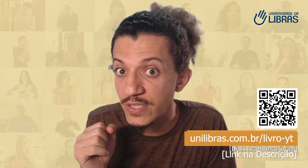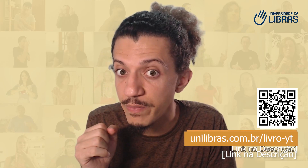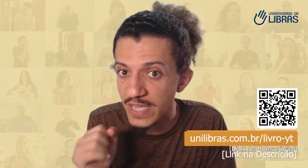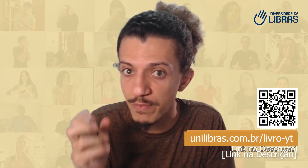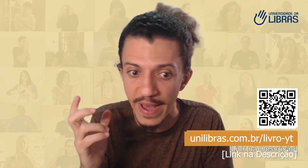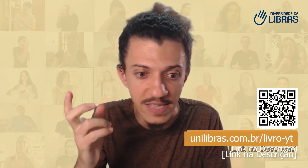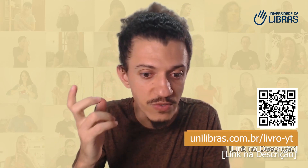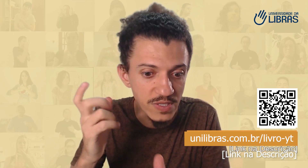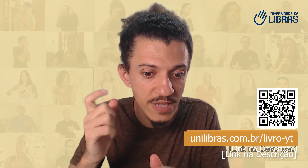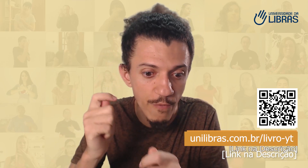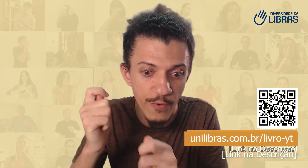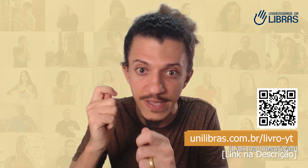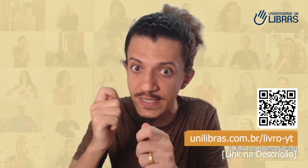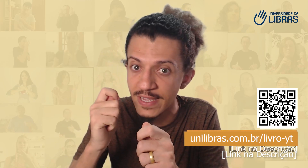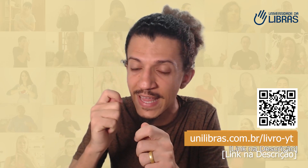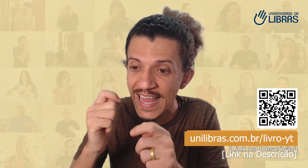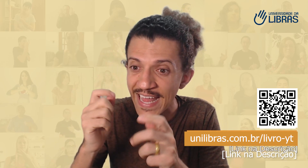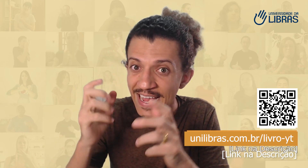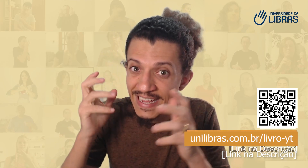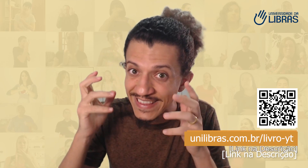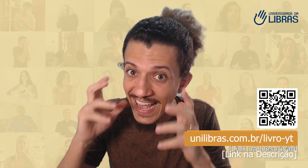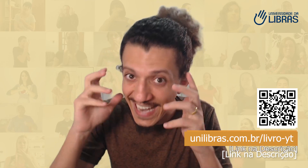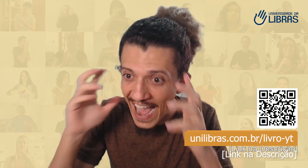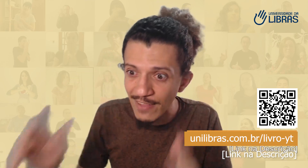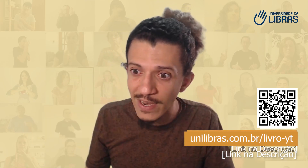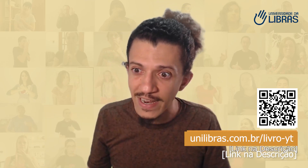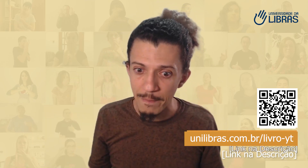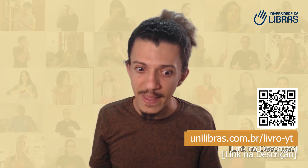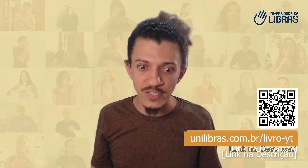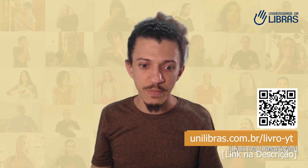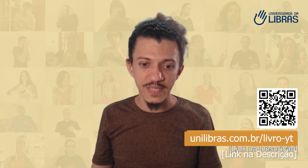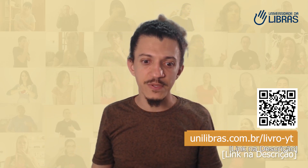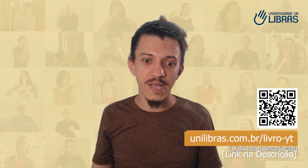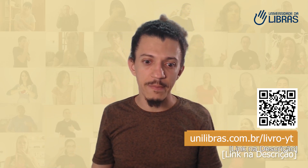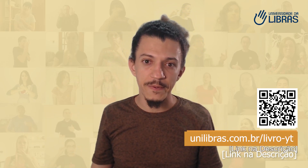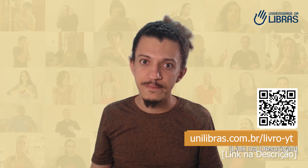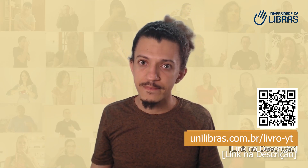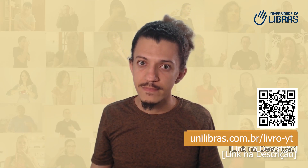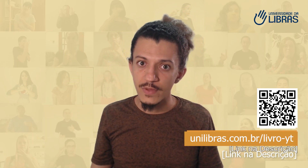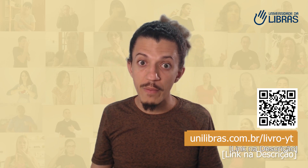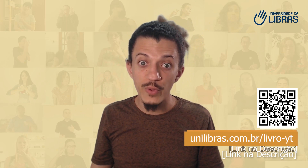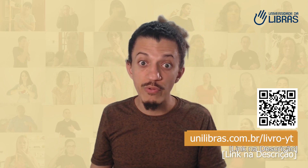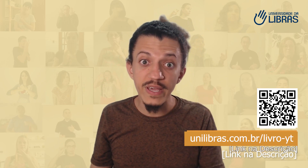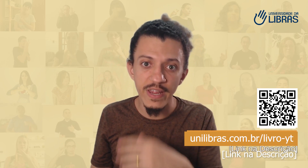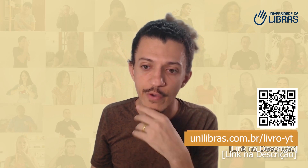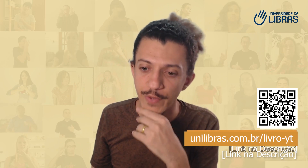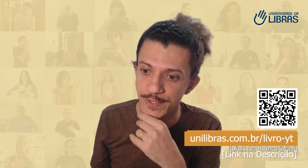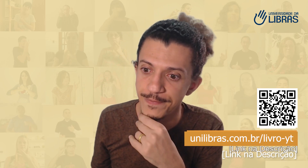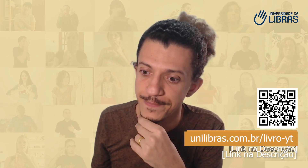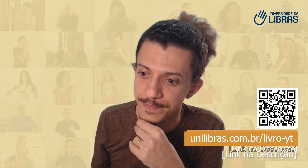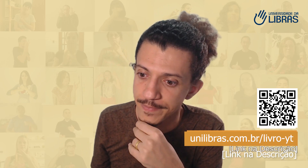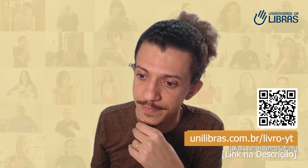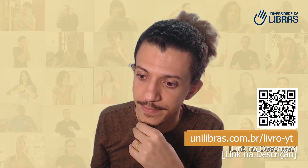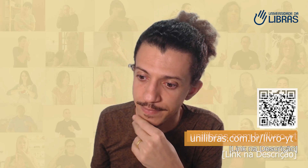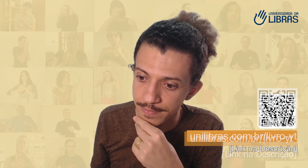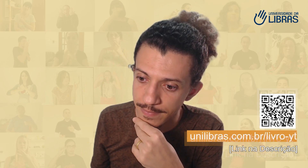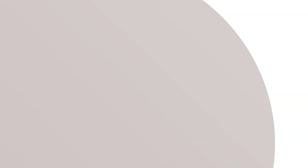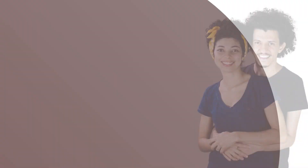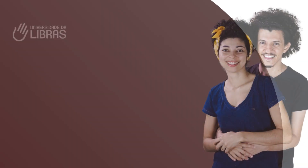facilidade mesmo. Parece que o sinal foi assim, talhado ali na mente mesmo, sabe? Então é muito incrível isso.